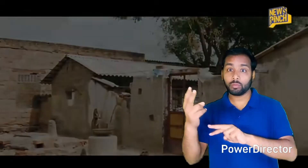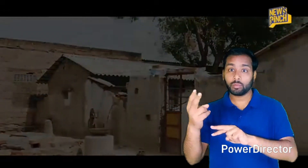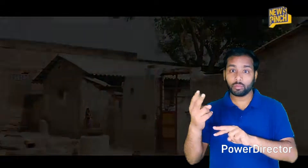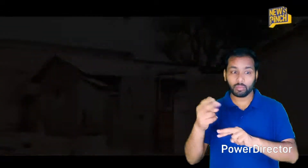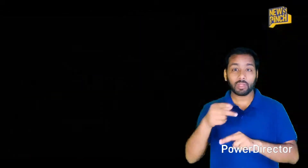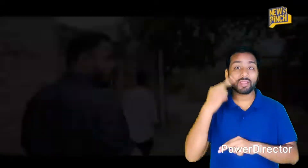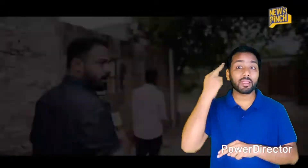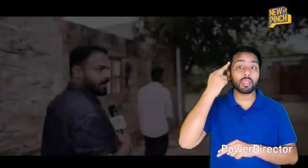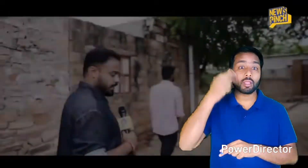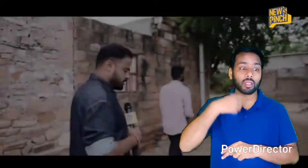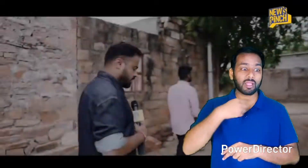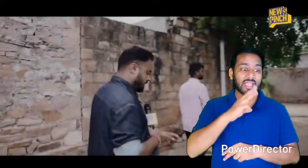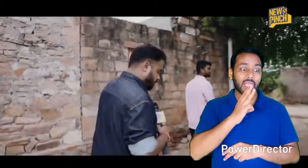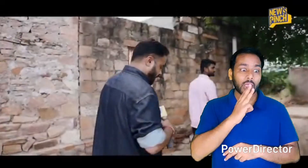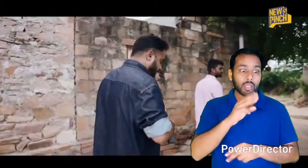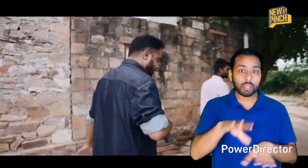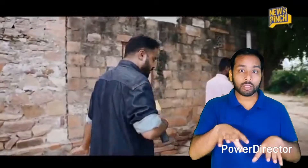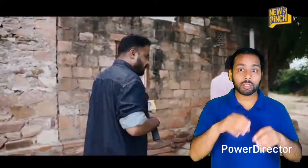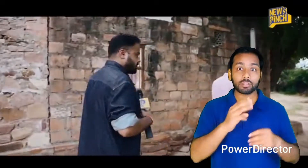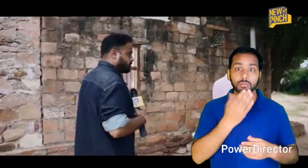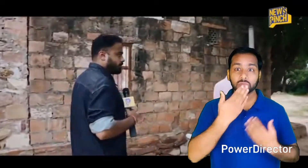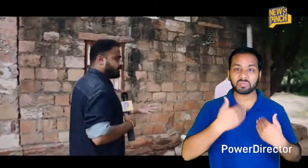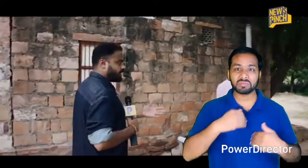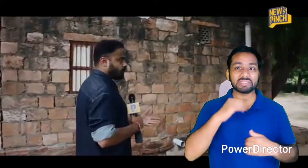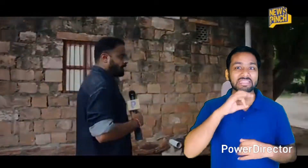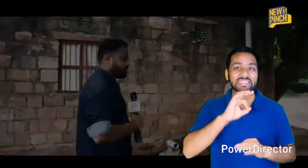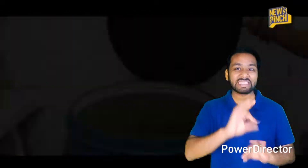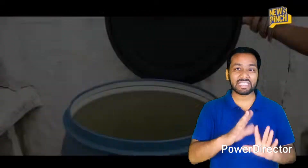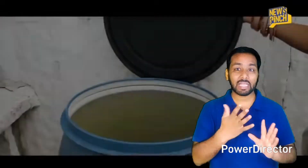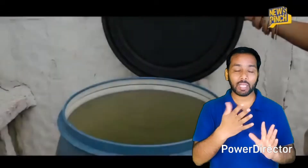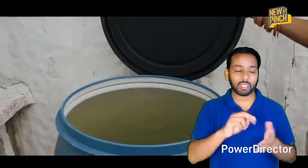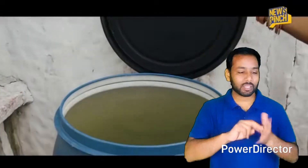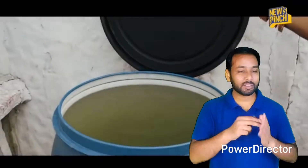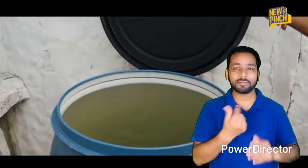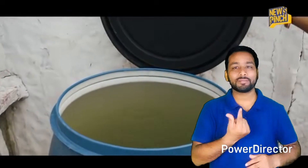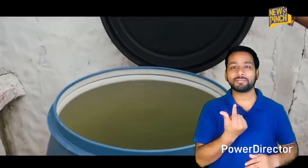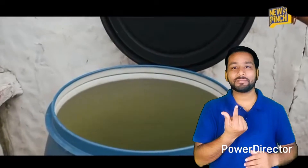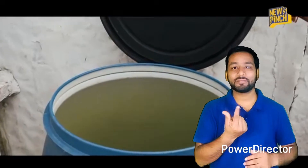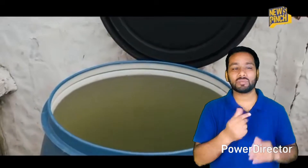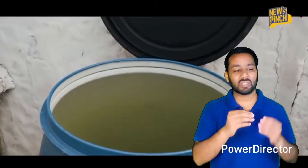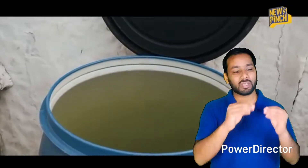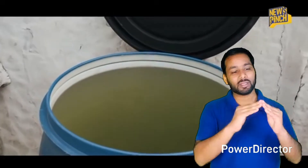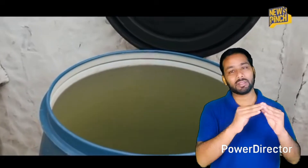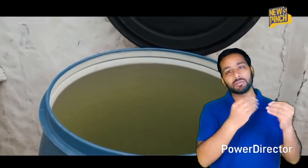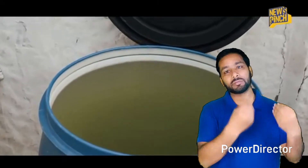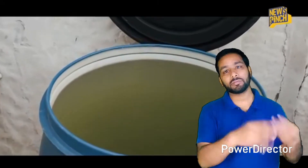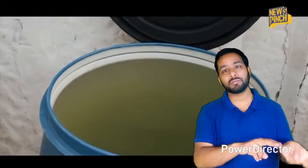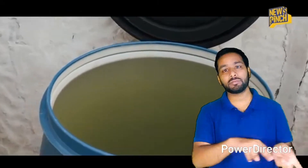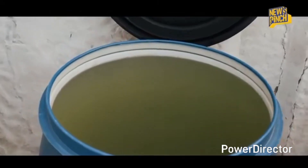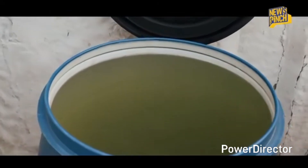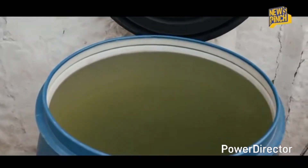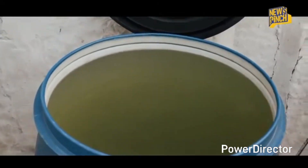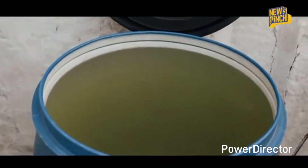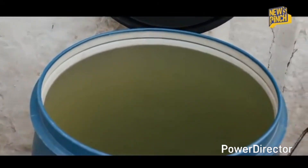स्थिति है, क्योंकि कौन रहेगा इस जहरीले पानी में जब पीने का पानी जहर हो चुका है।